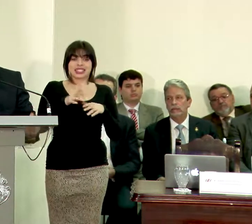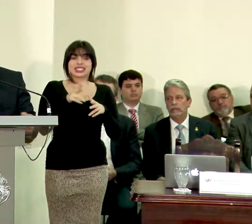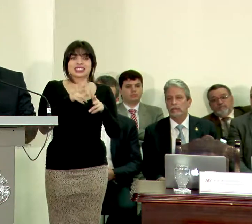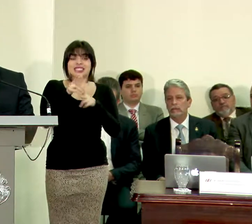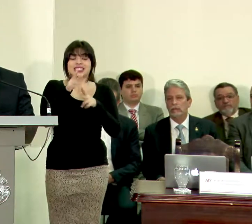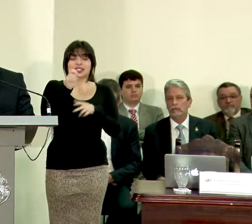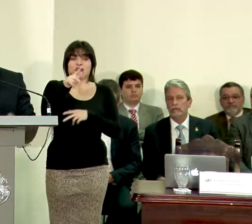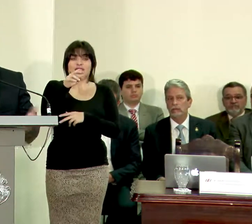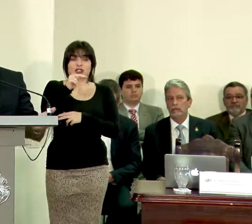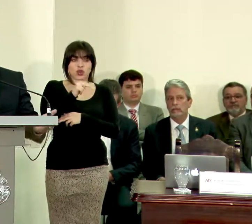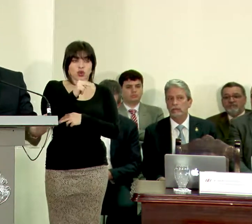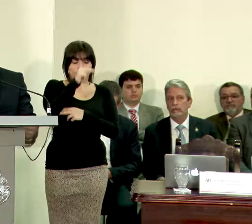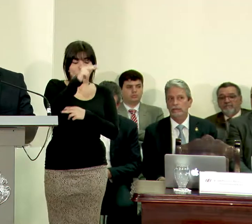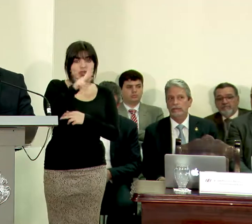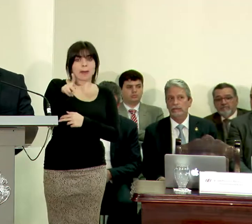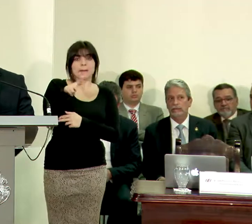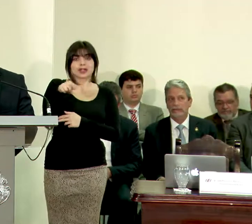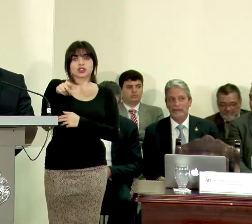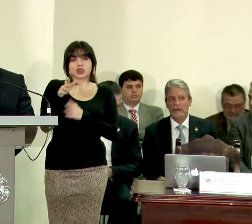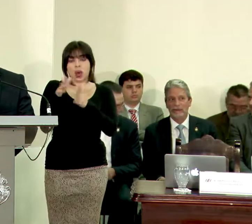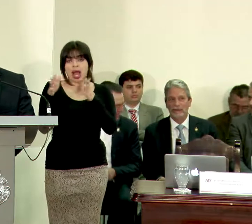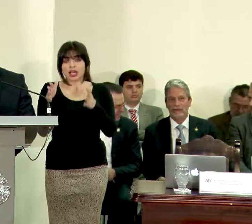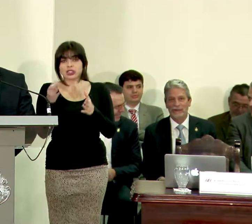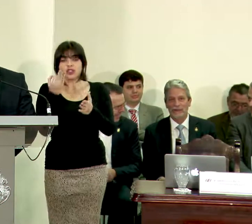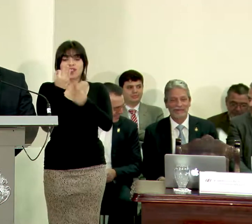norte, paso ancho, tengo el fideicomiso